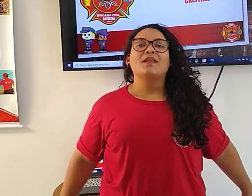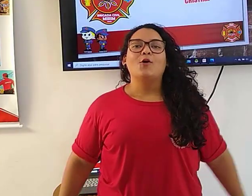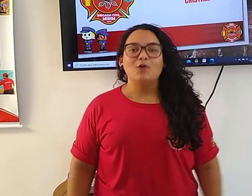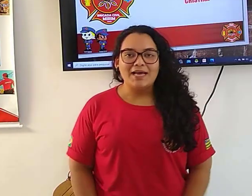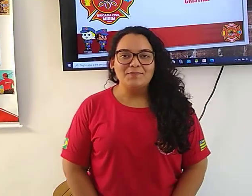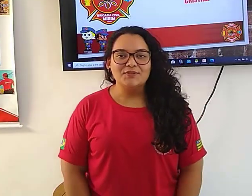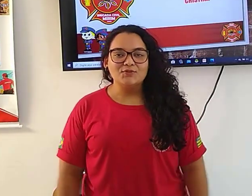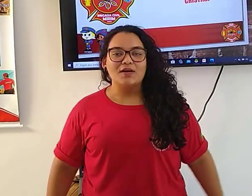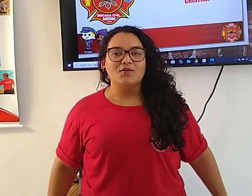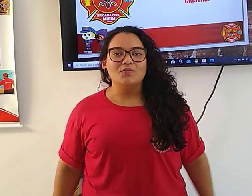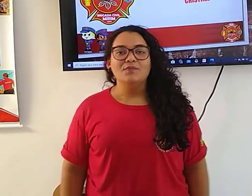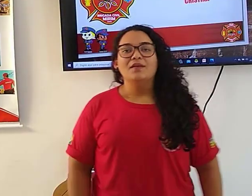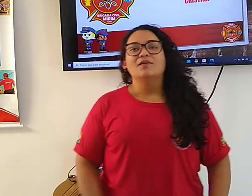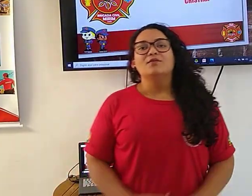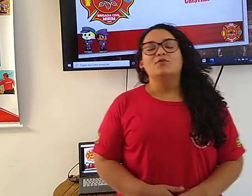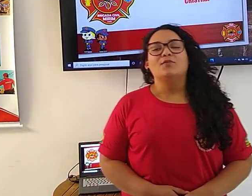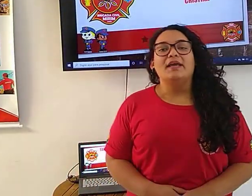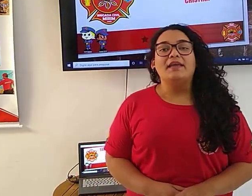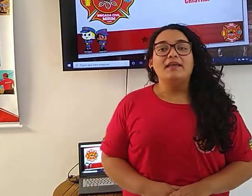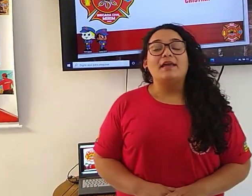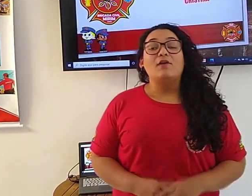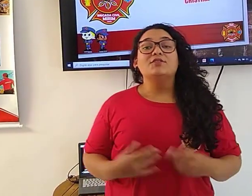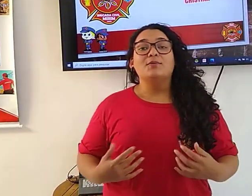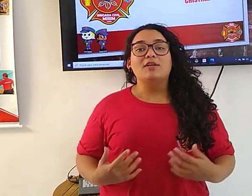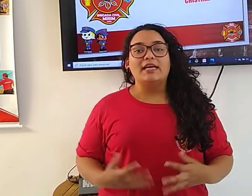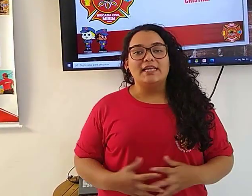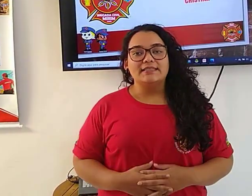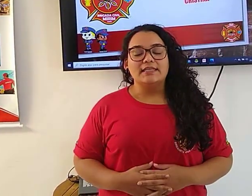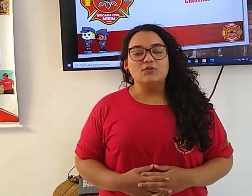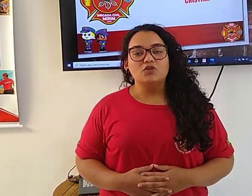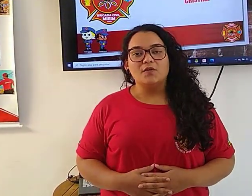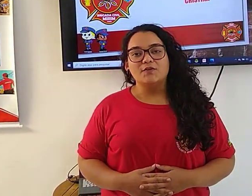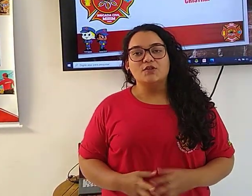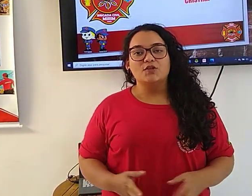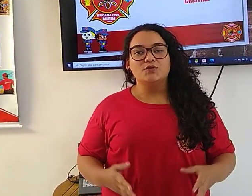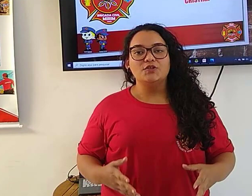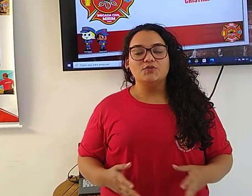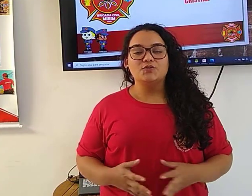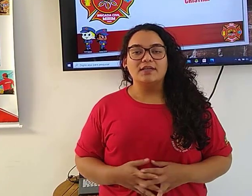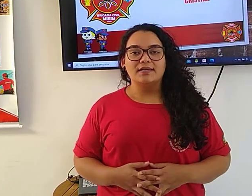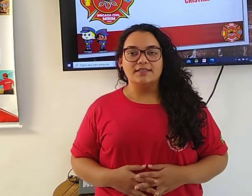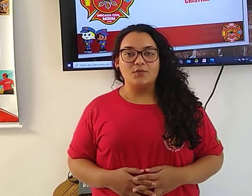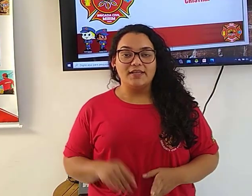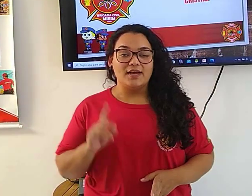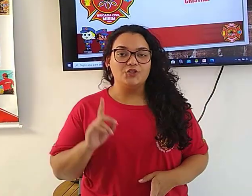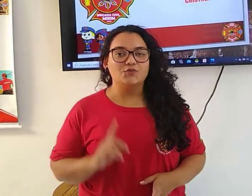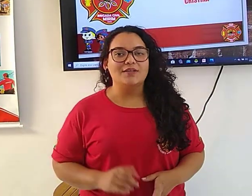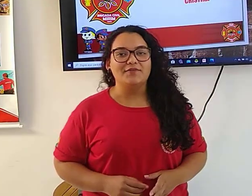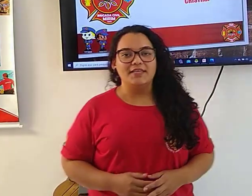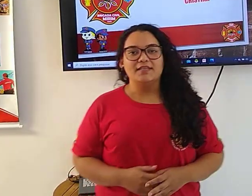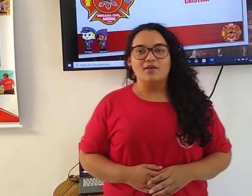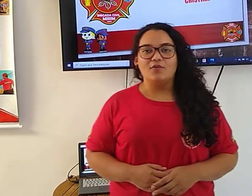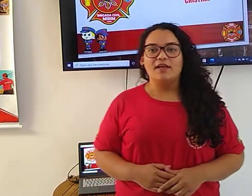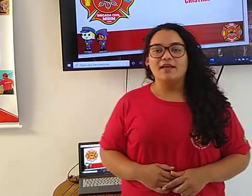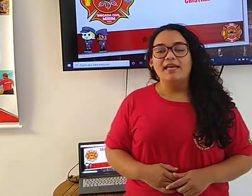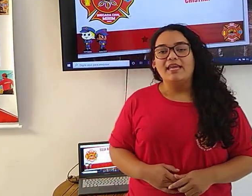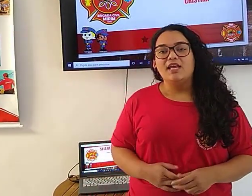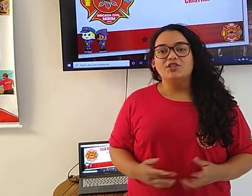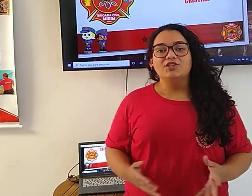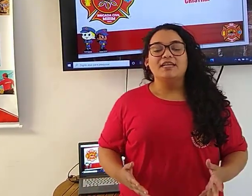Olá, pessoal, tudo bem? Eu me chamo Larissa, eu sou professora no Instituto Acan, da Unidade 1, na Avenida Anhanguera, e a gente está aqui na